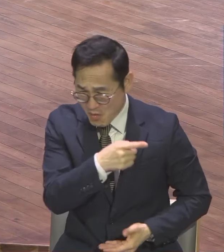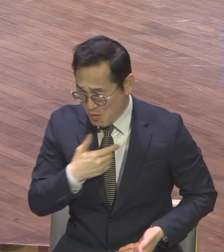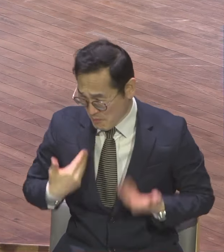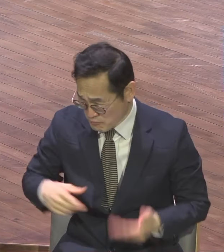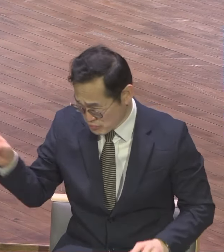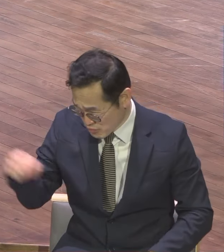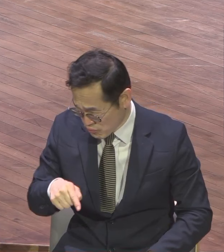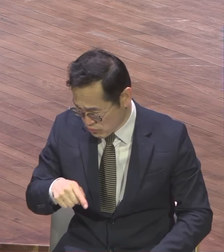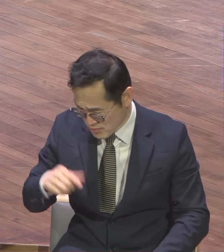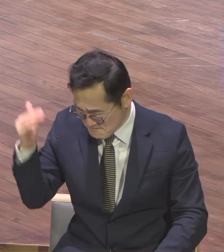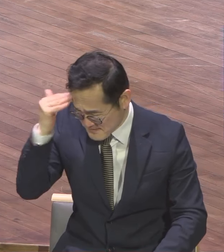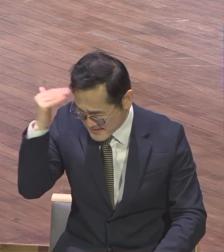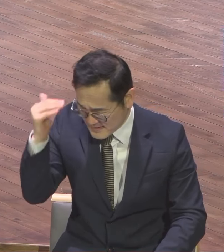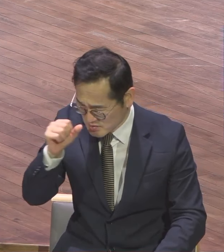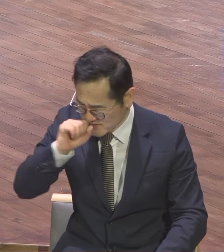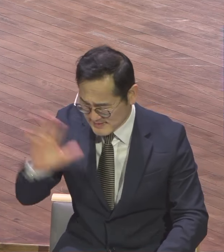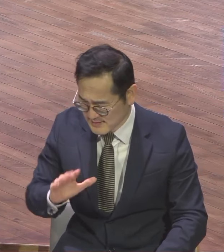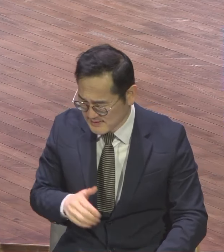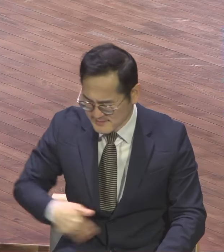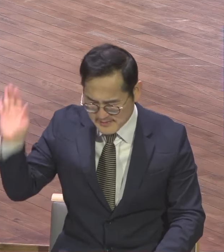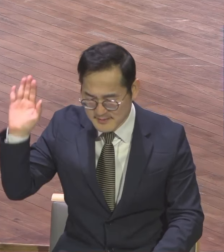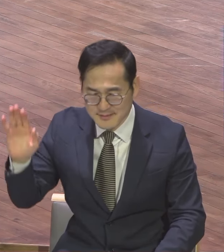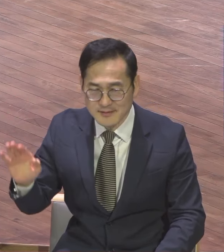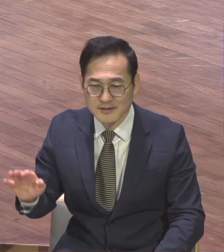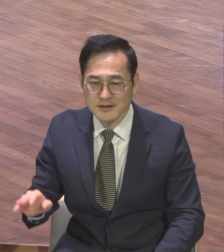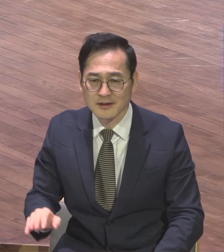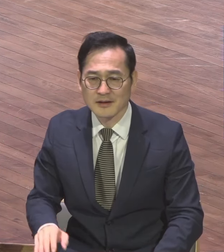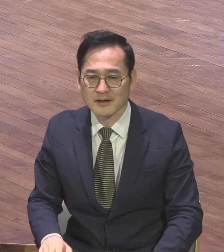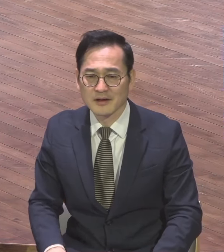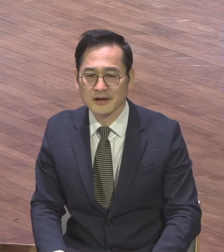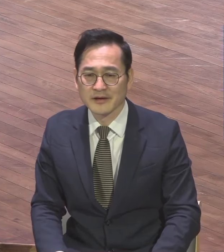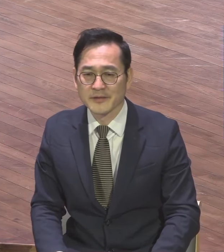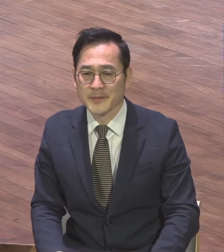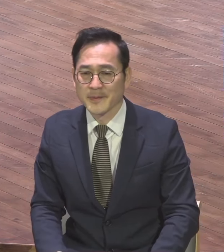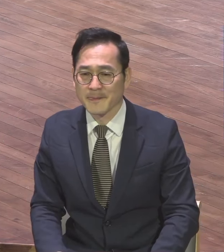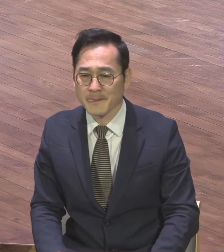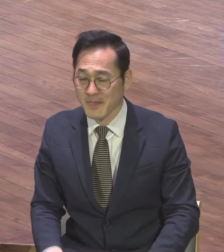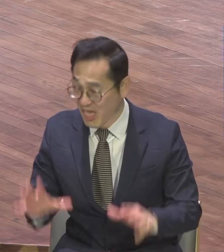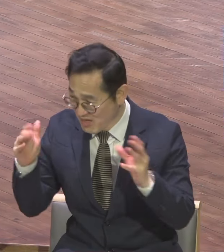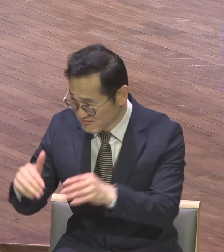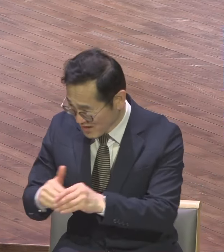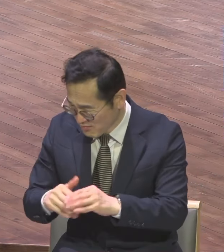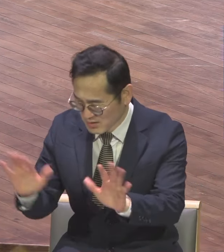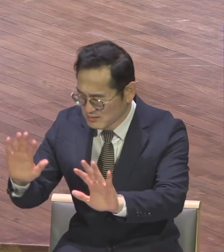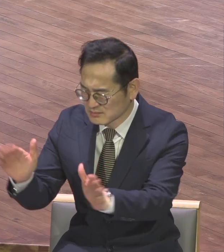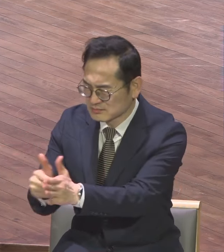엄청 바쁘신데 왜 애들까지 데려와서 난리냐.